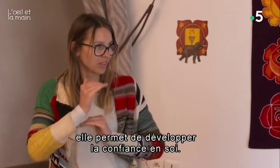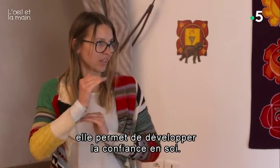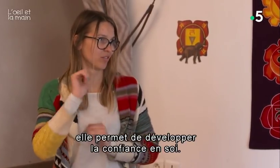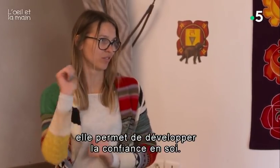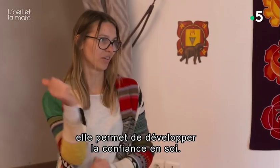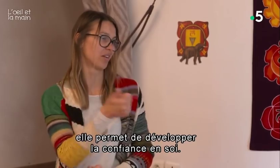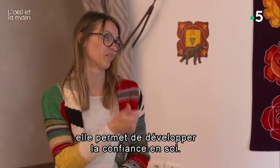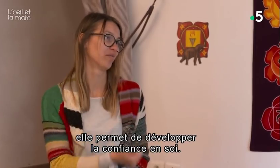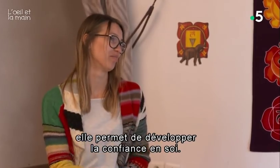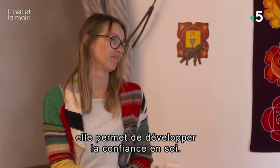la confiance en soi.